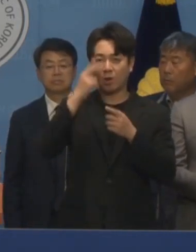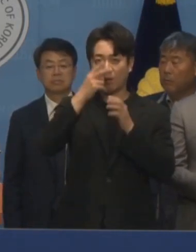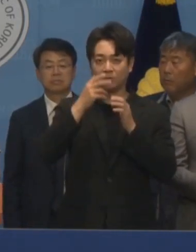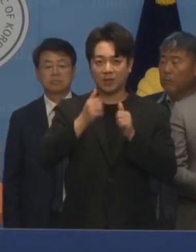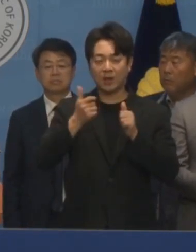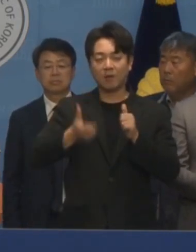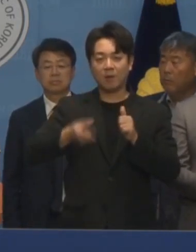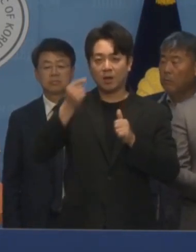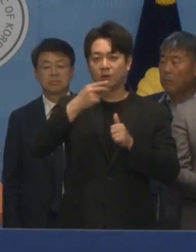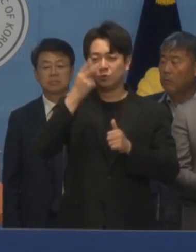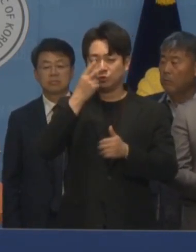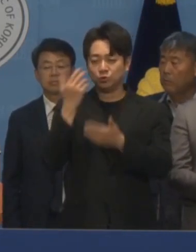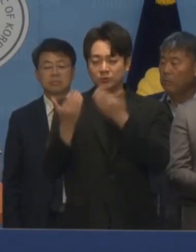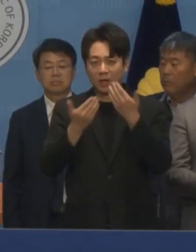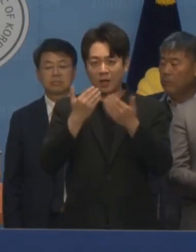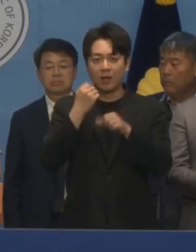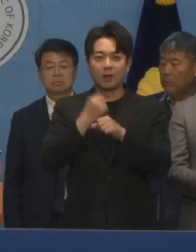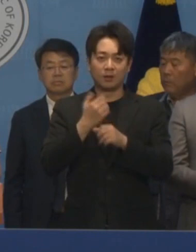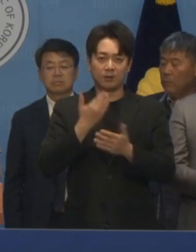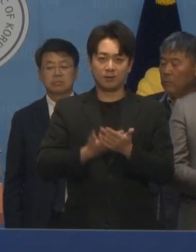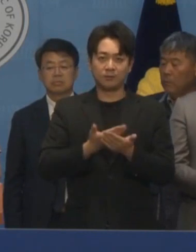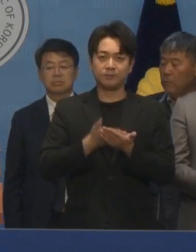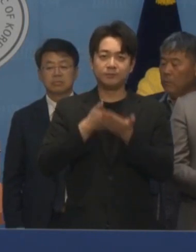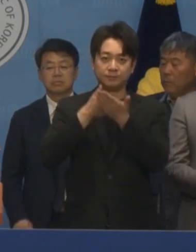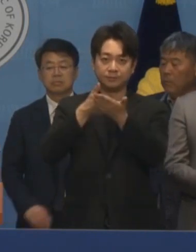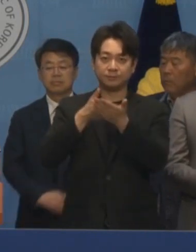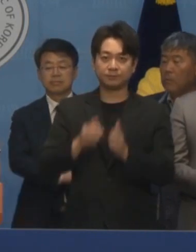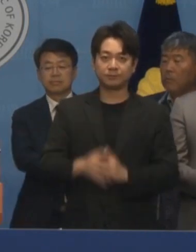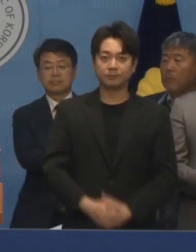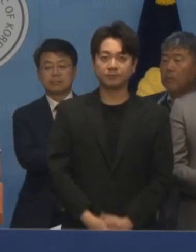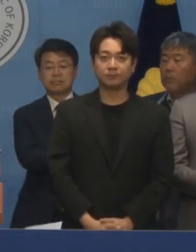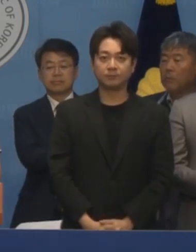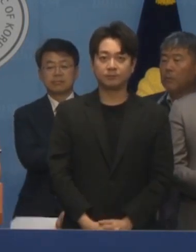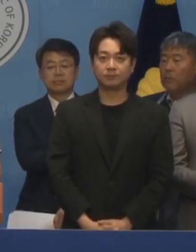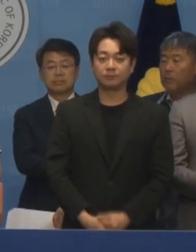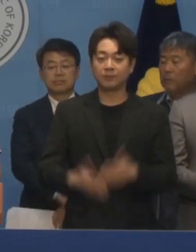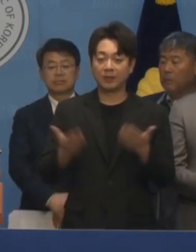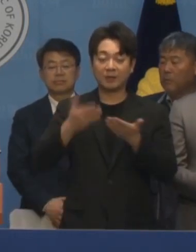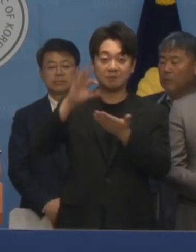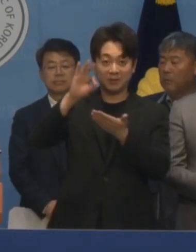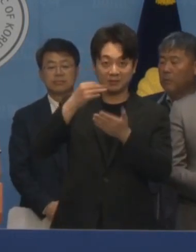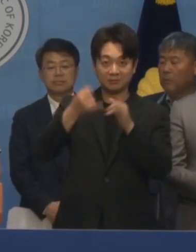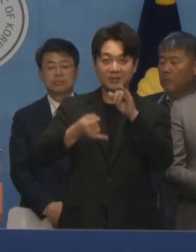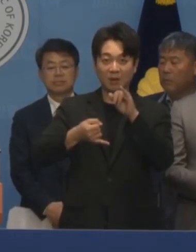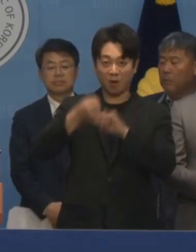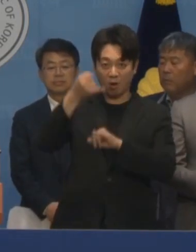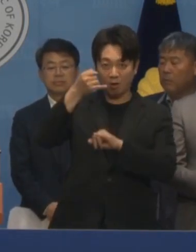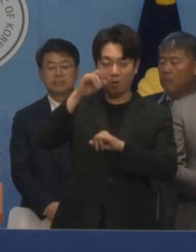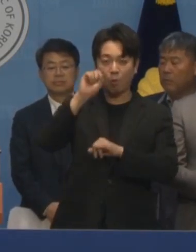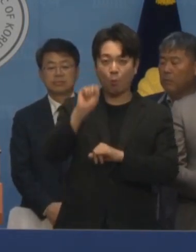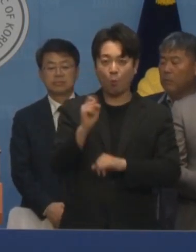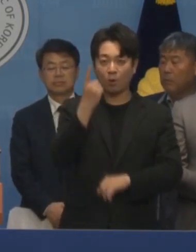수사와 법원의 엄벌을 촉구합니다. 임금체불 문제의 근원이